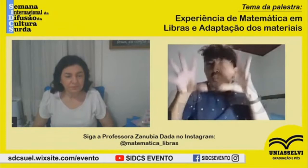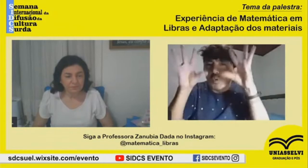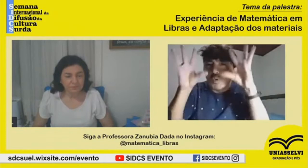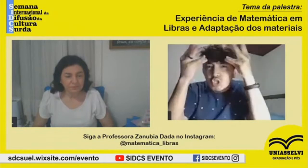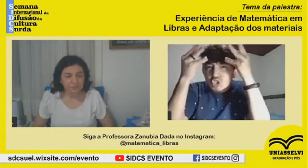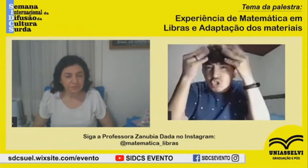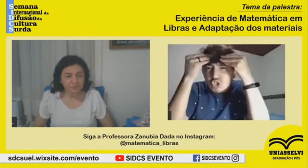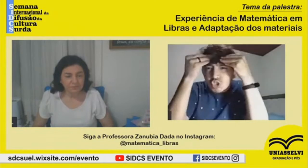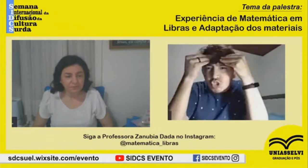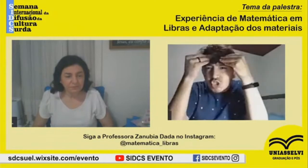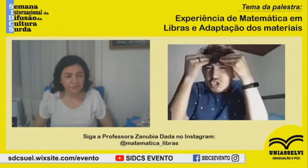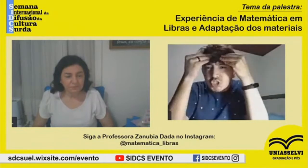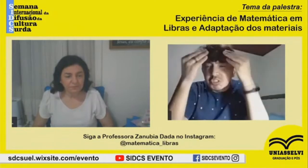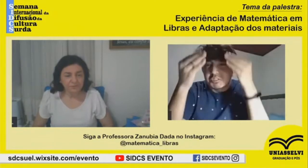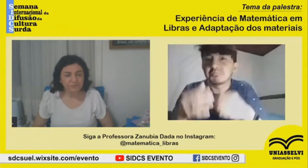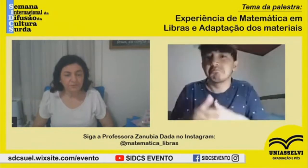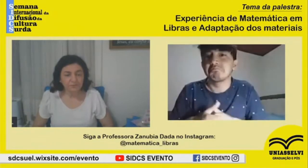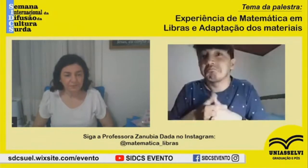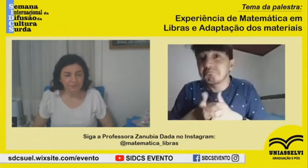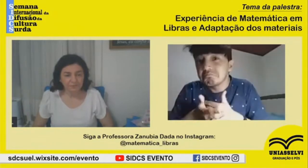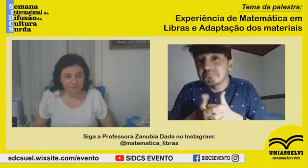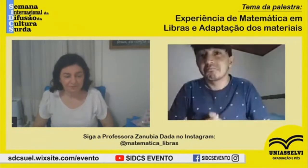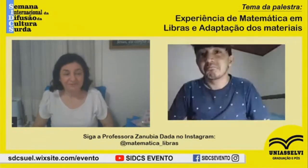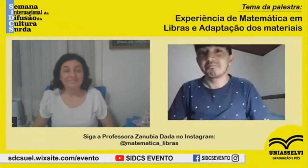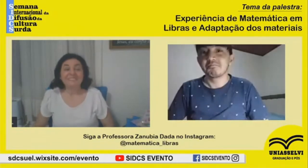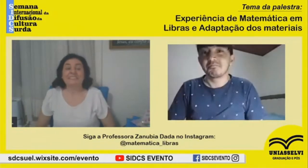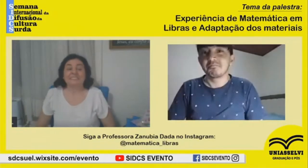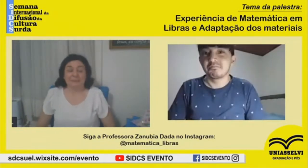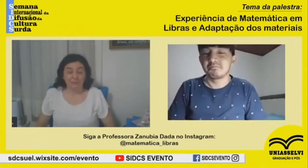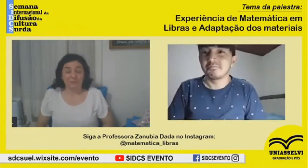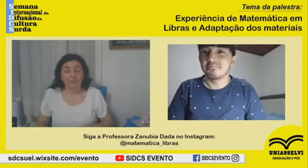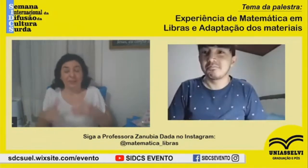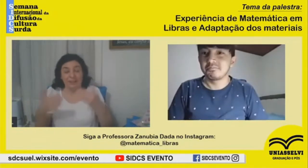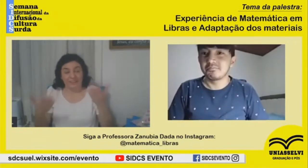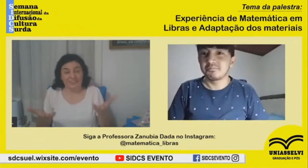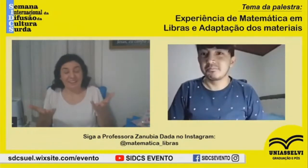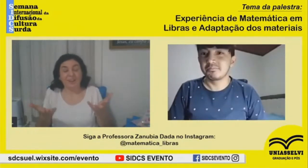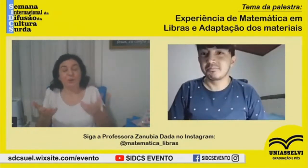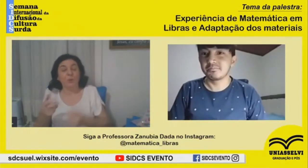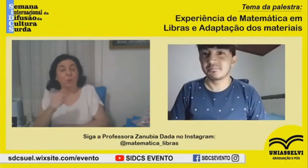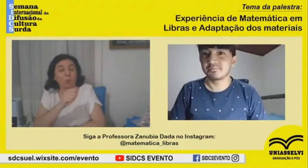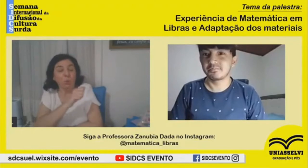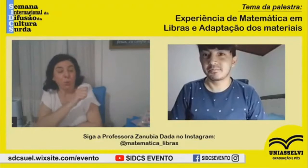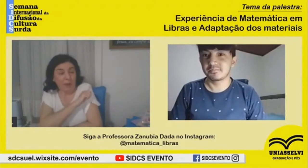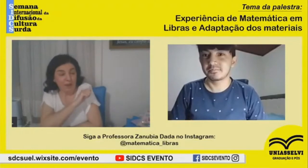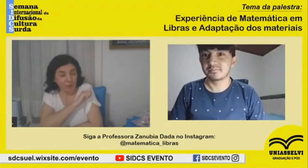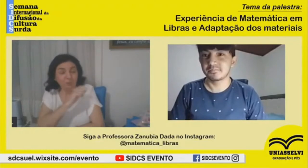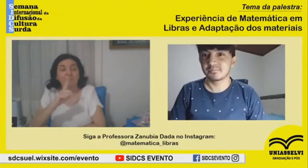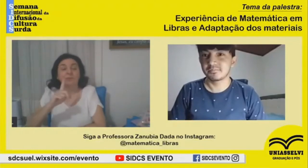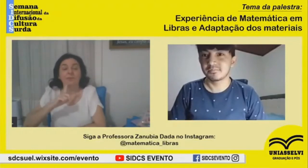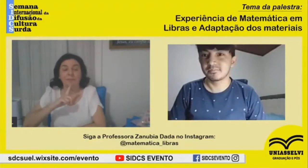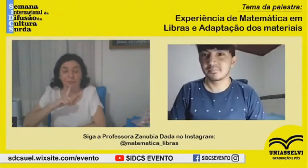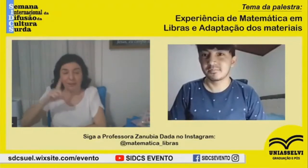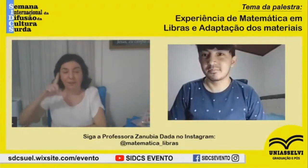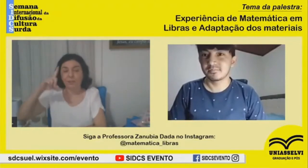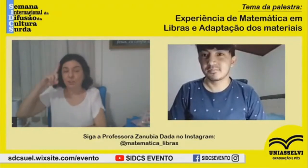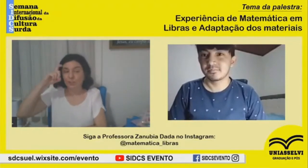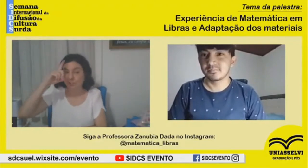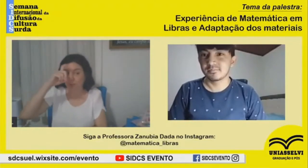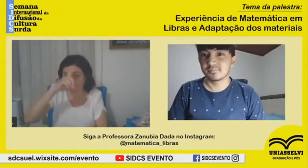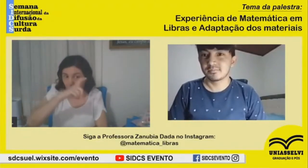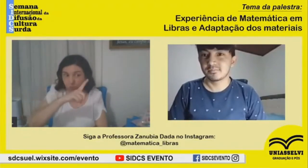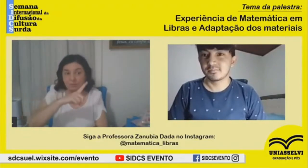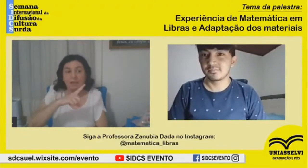E os alunos surdos conseguem aprender os nomes, associar os sinais com os nomes escritos em português?